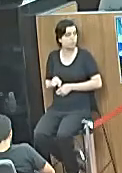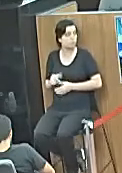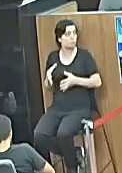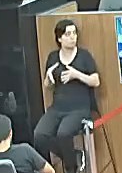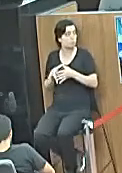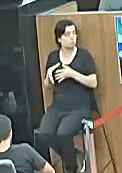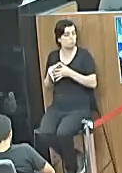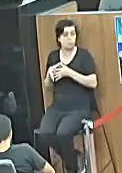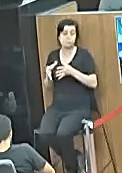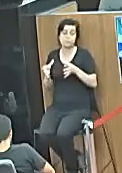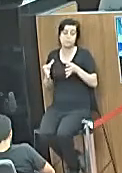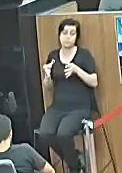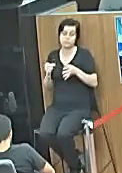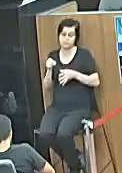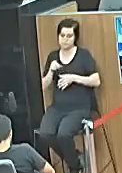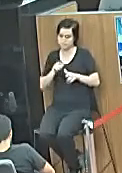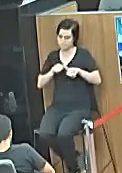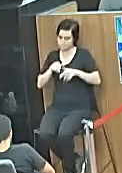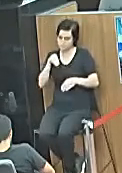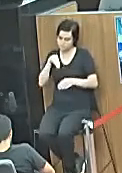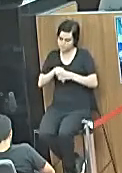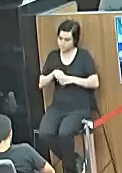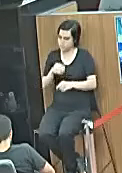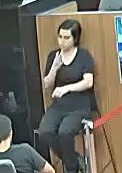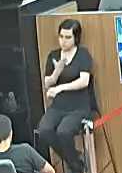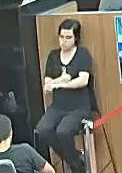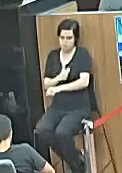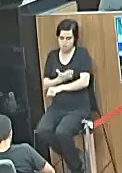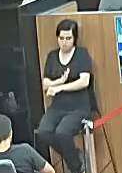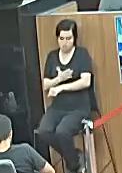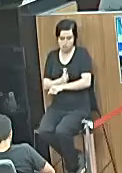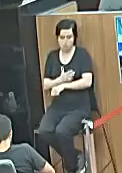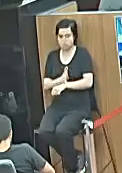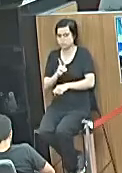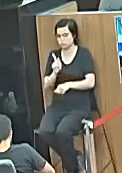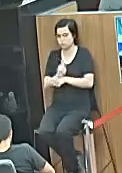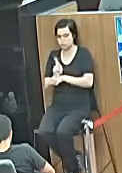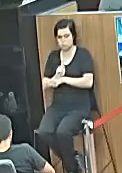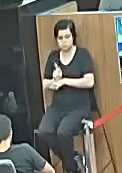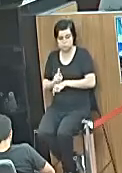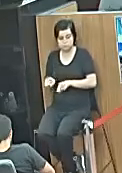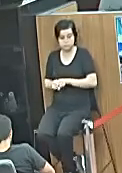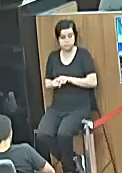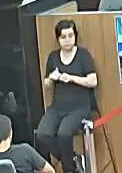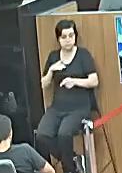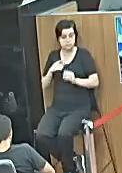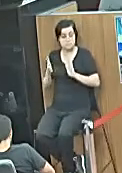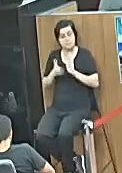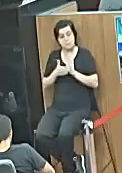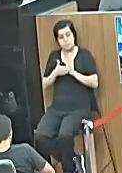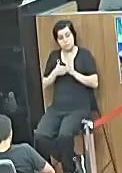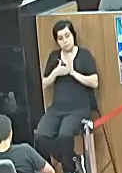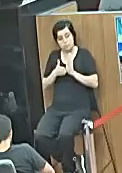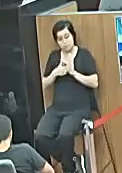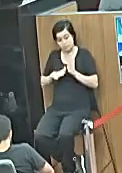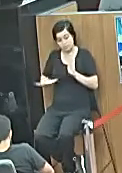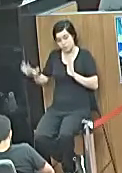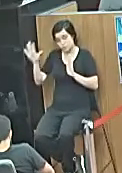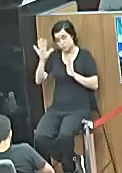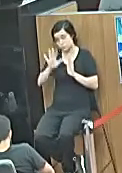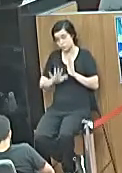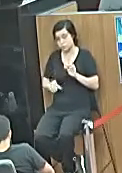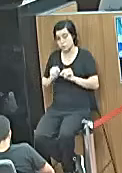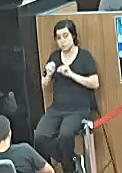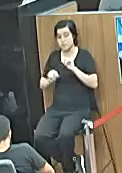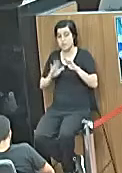agentes socioeducativos como técnicos gestores é a gente é tem uma proposta no âmbito nacional que é da escola